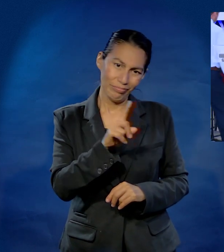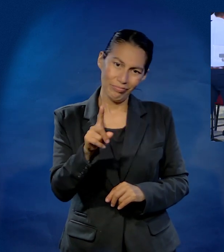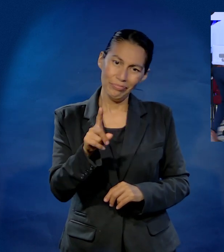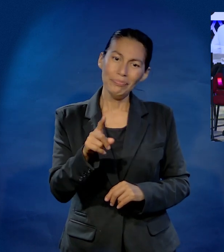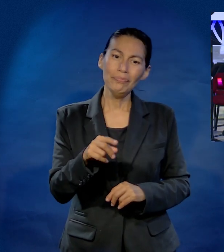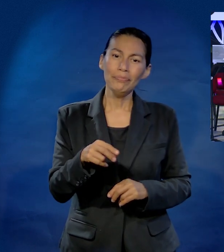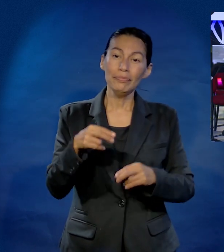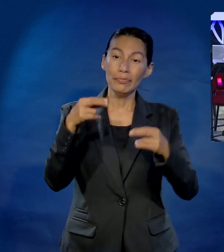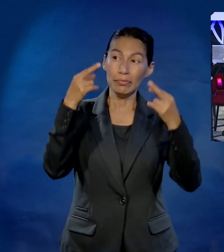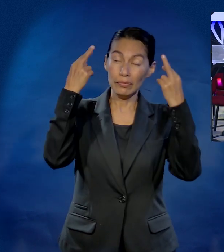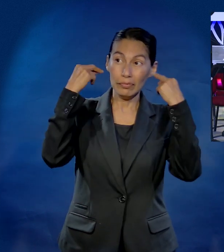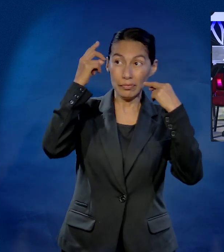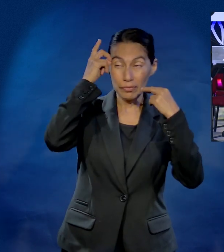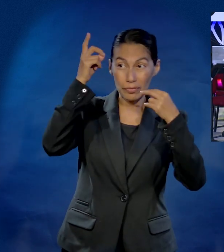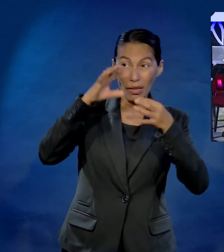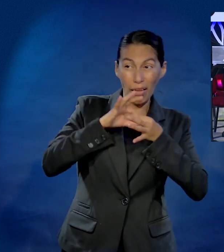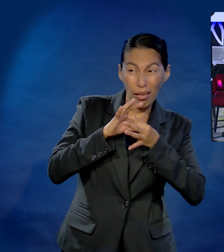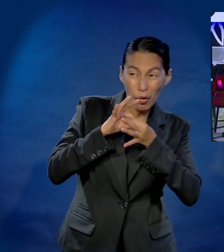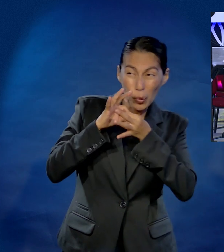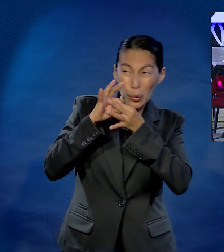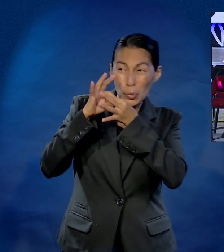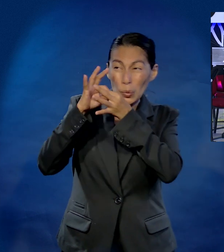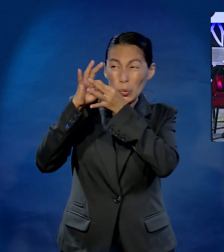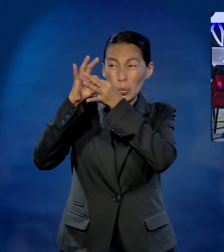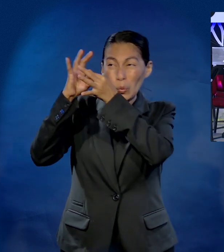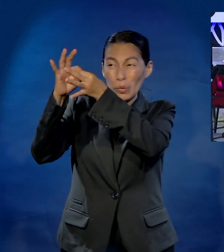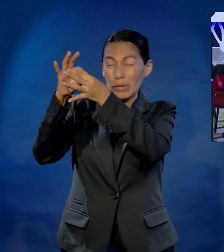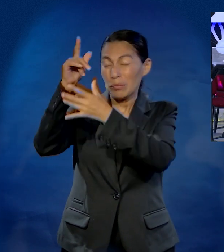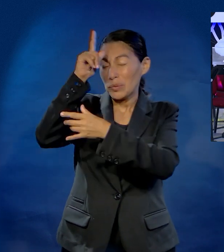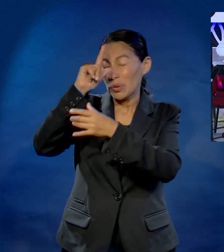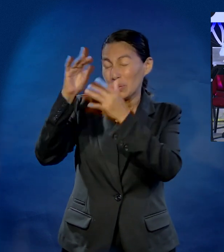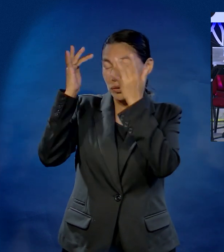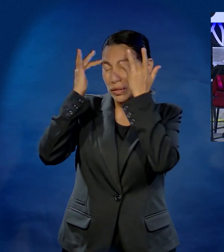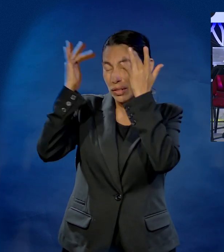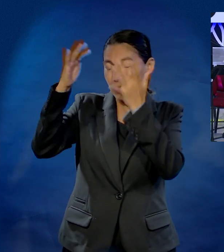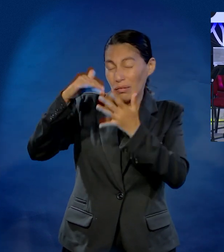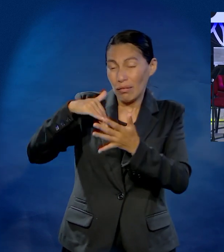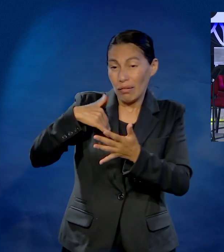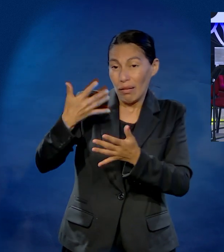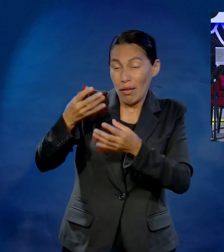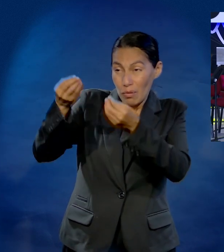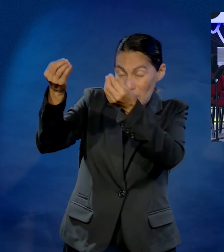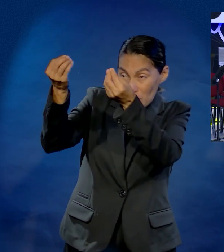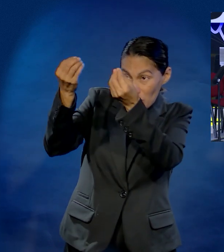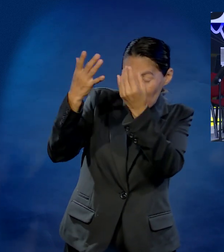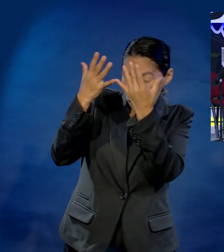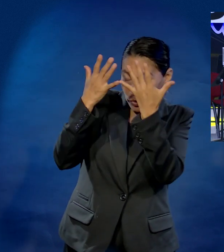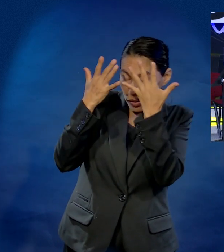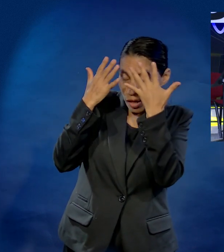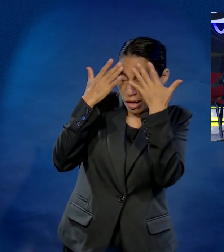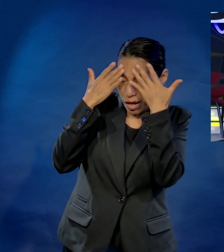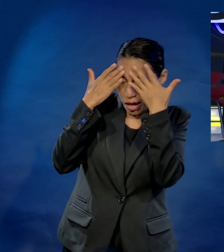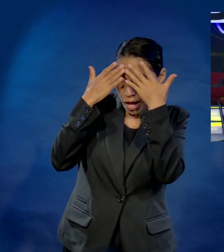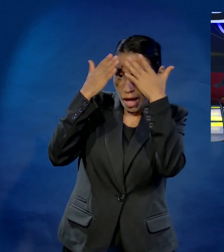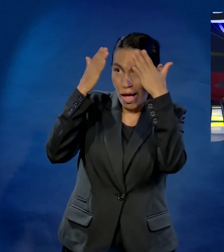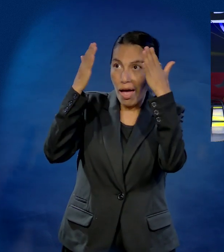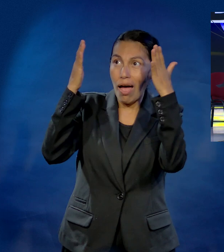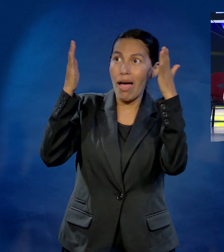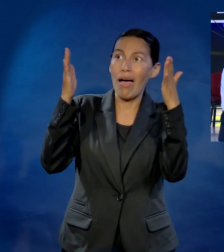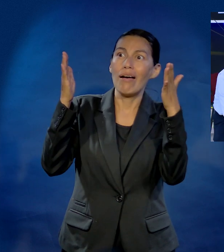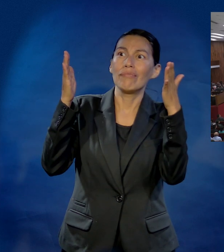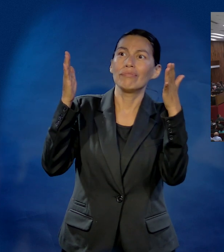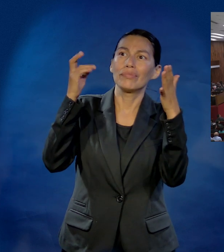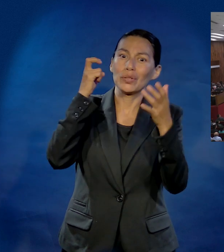No, sería muy bueno, porque haríamos un seminario donde todos nos certificaríamos para recibir el reino de